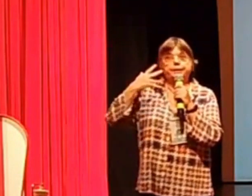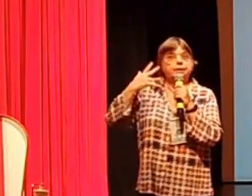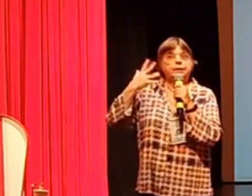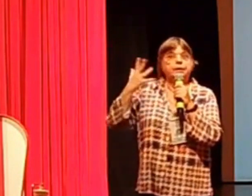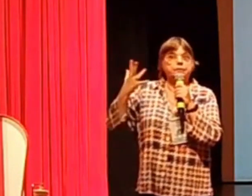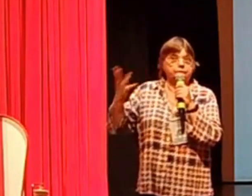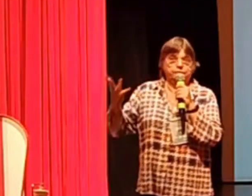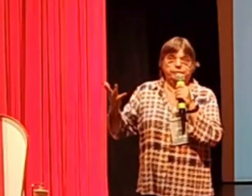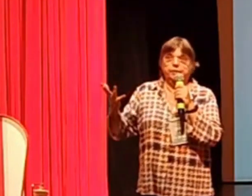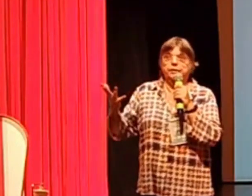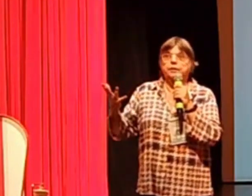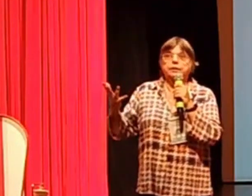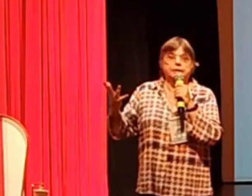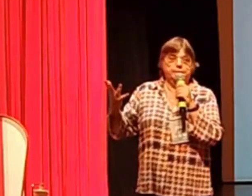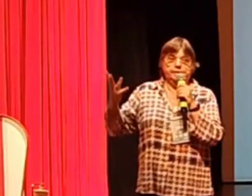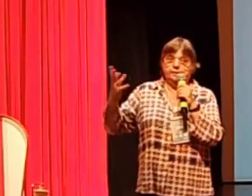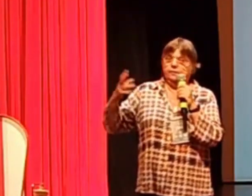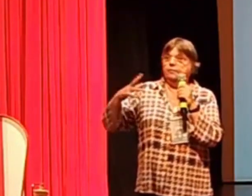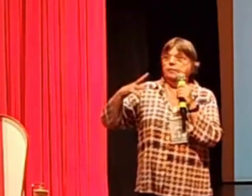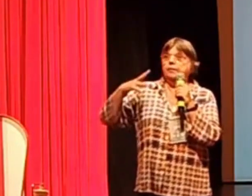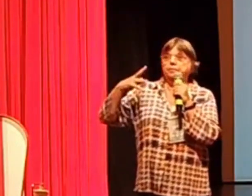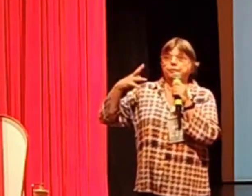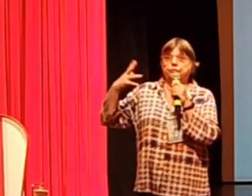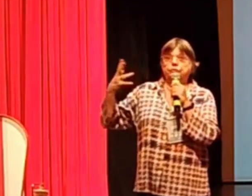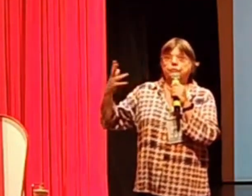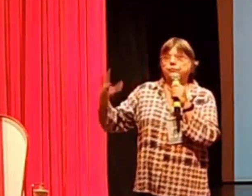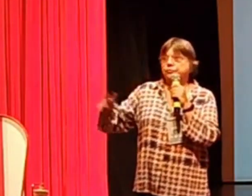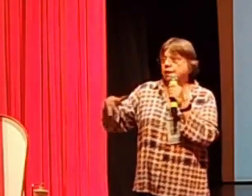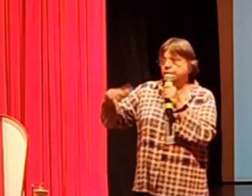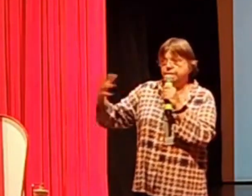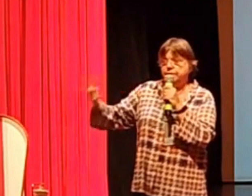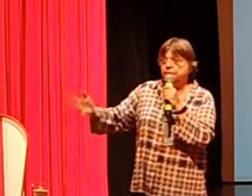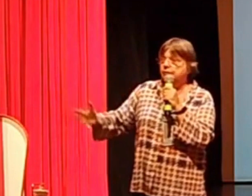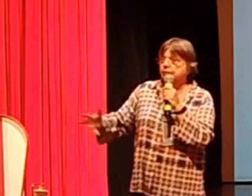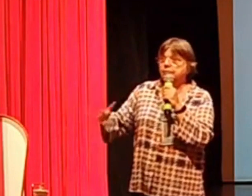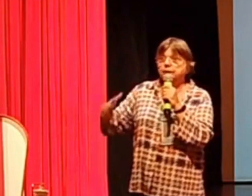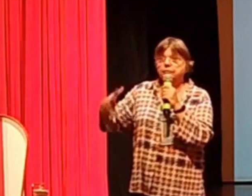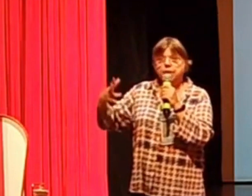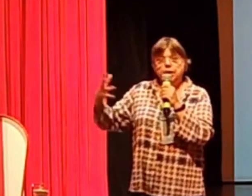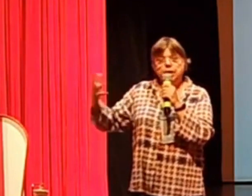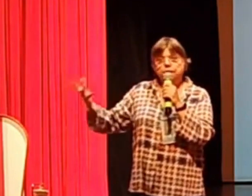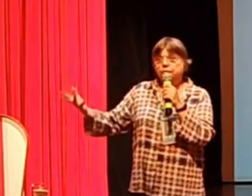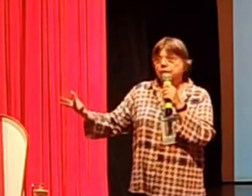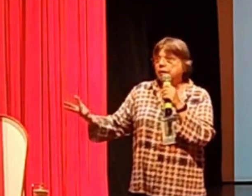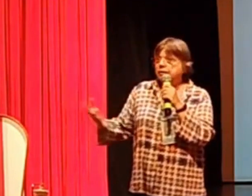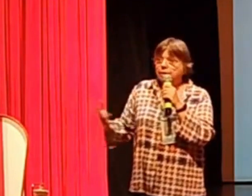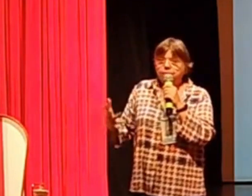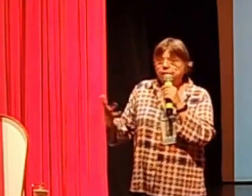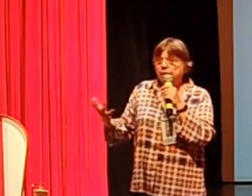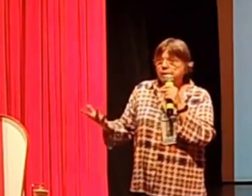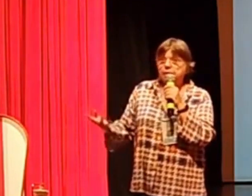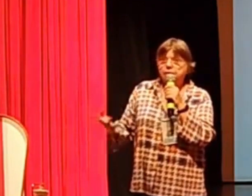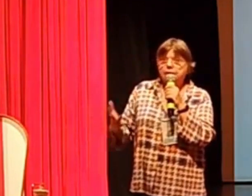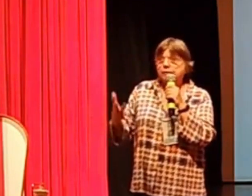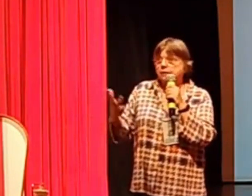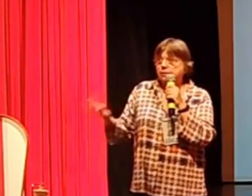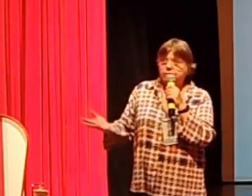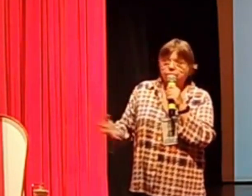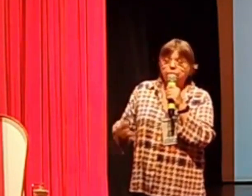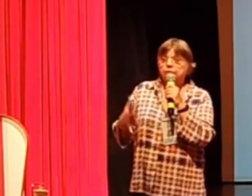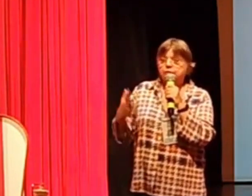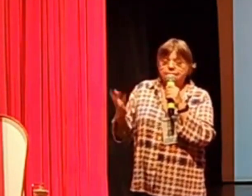gente, né, cansa de ver, né, Patrícia, né, pessoas que estão fazendo um tratamento e não vê que aquilo